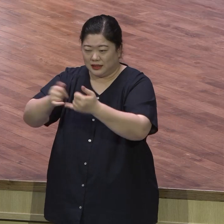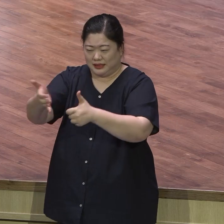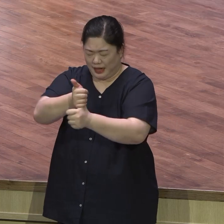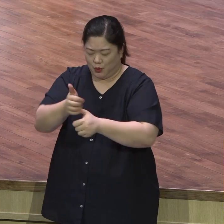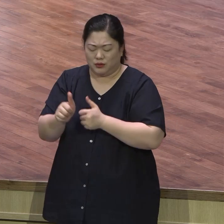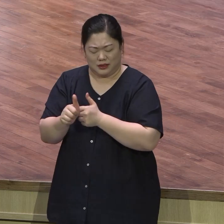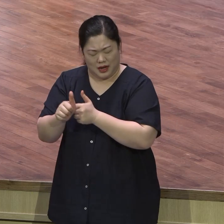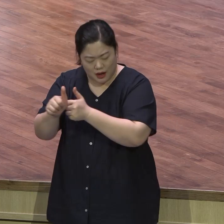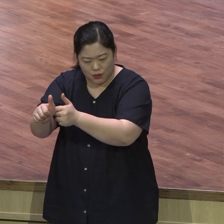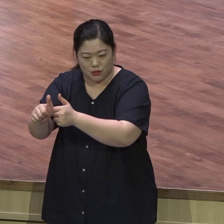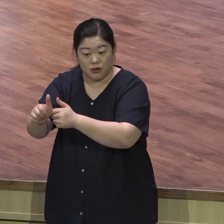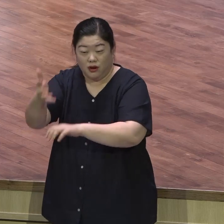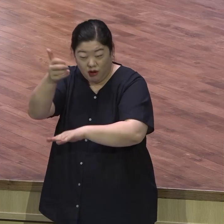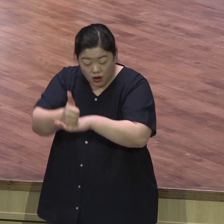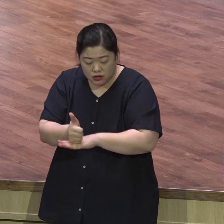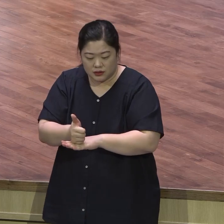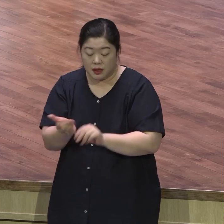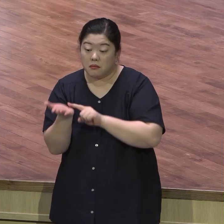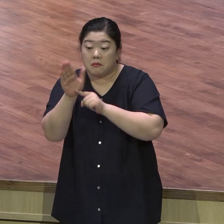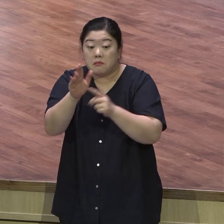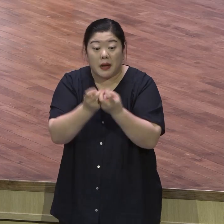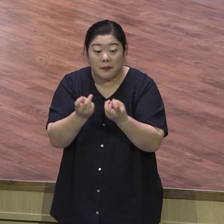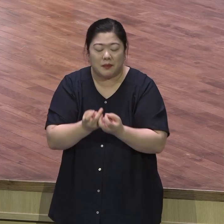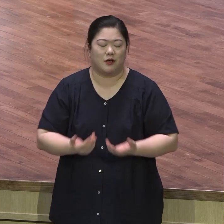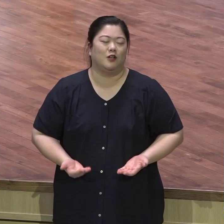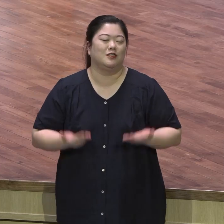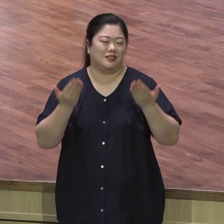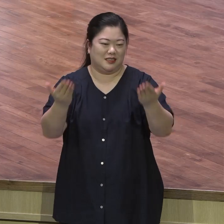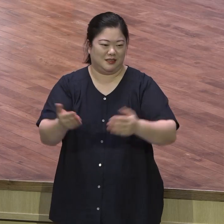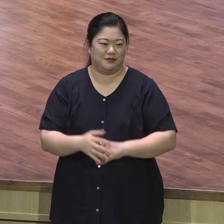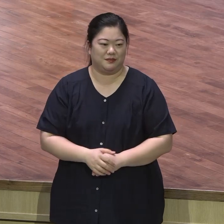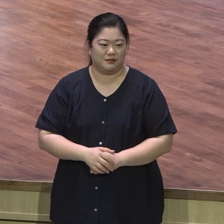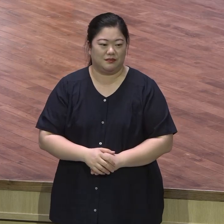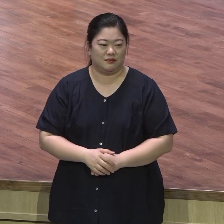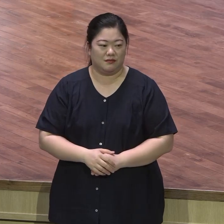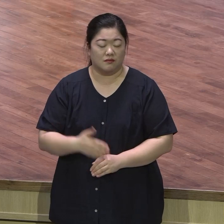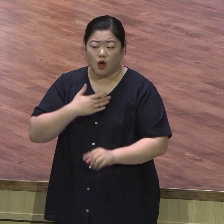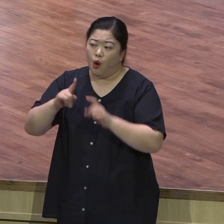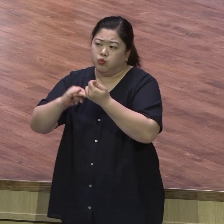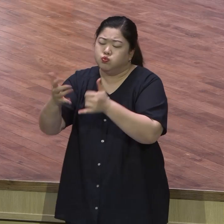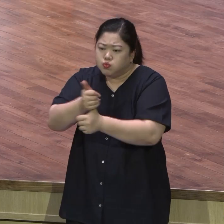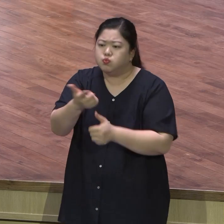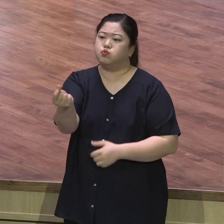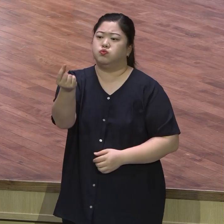뭐냐? 헌신입니다. 최종 결과는 헌신입니다.